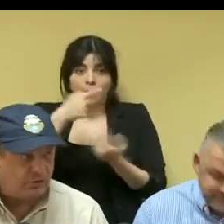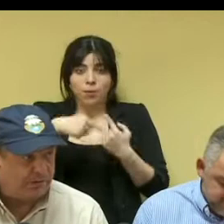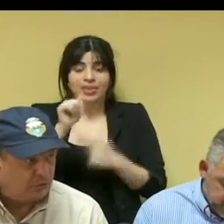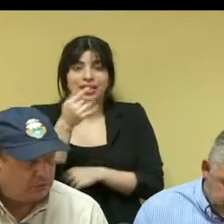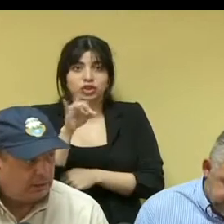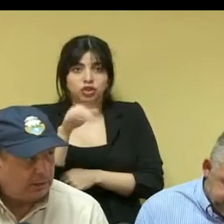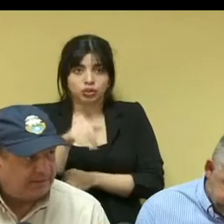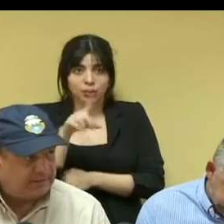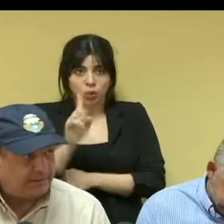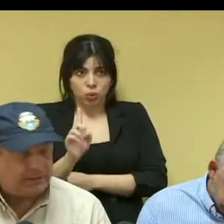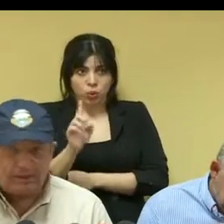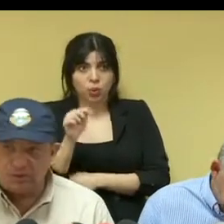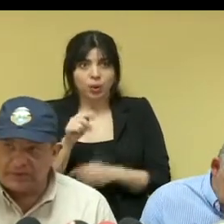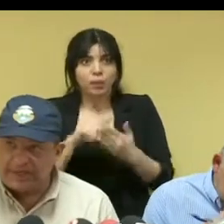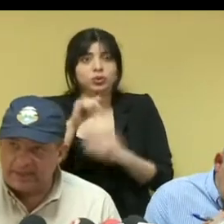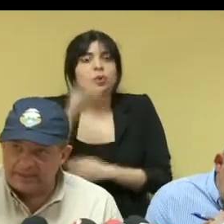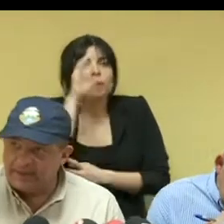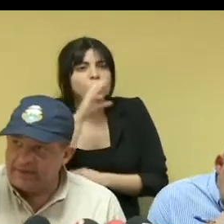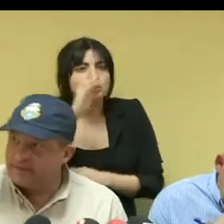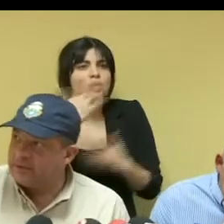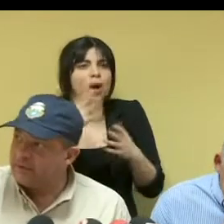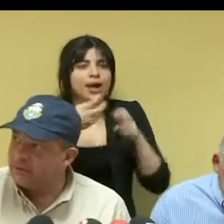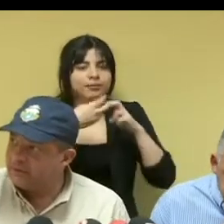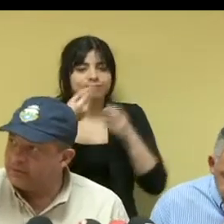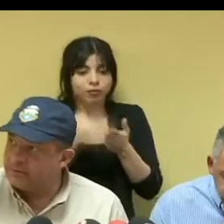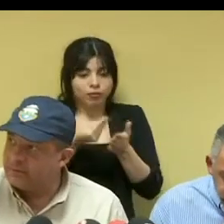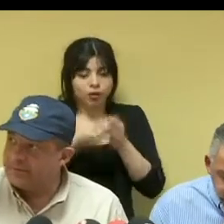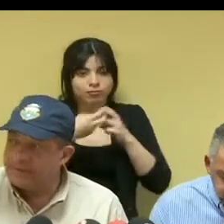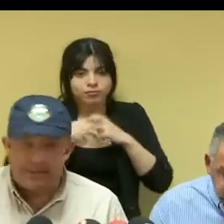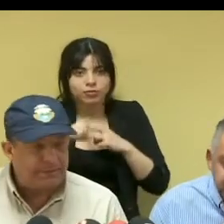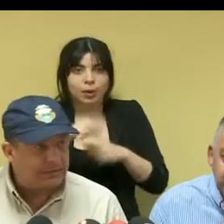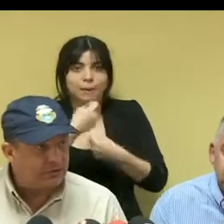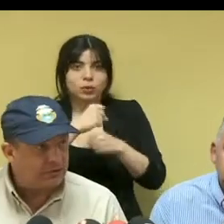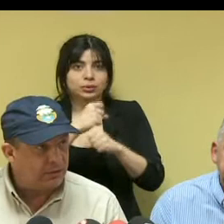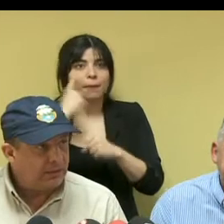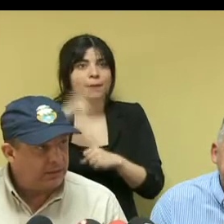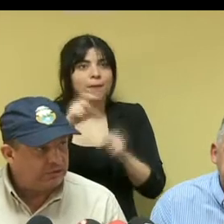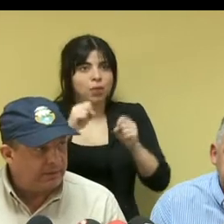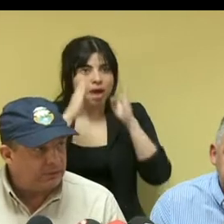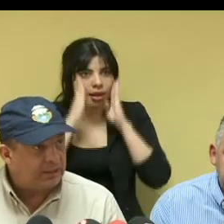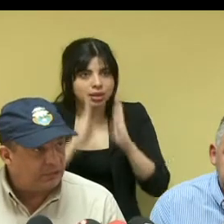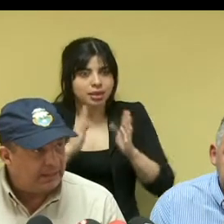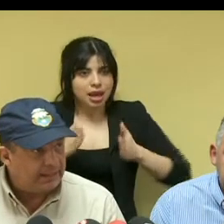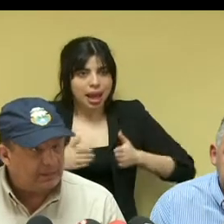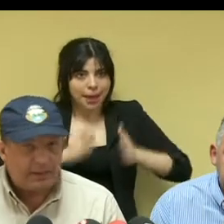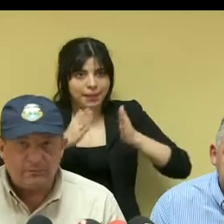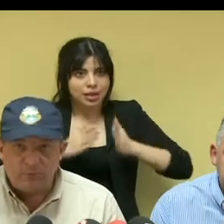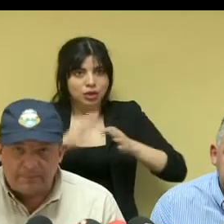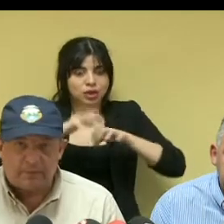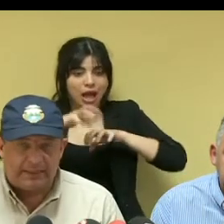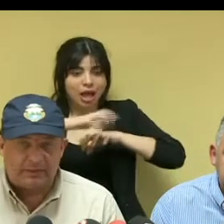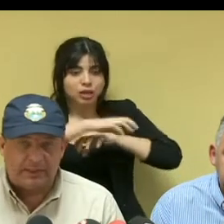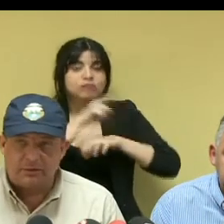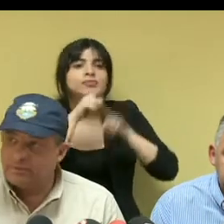el 18.001, precisamente que busca la transferencia de los recursos a las municipalidades para la atención de los caminos cantonales. Es